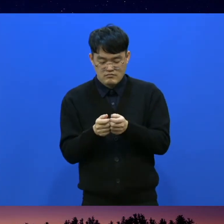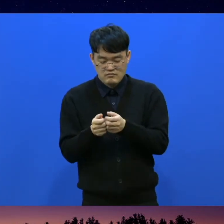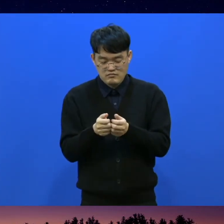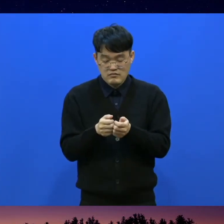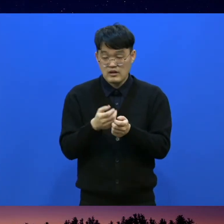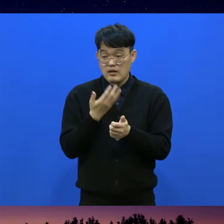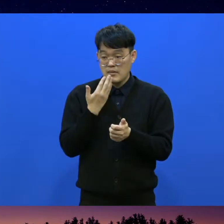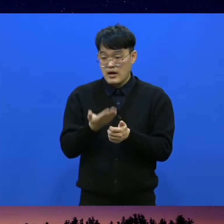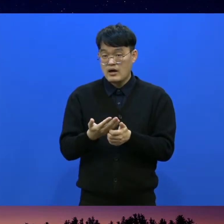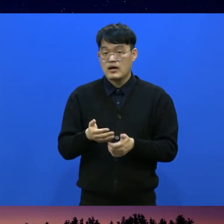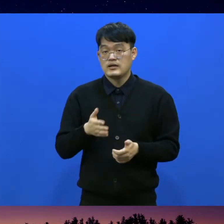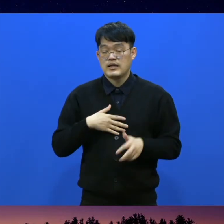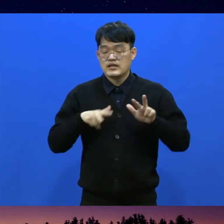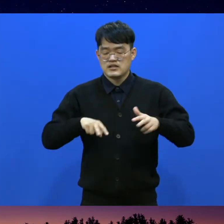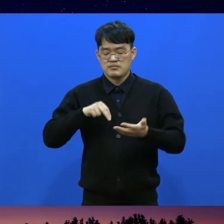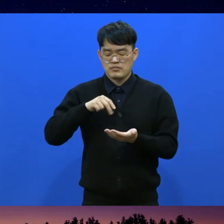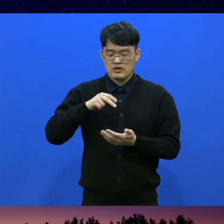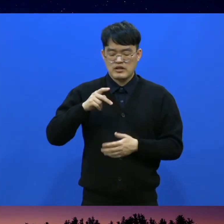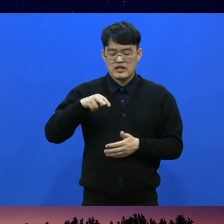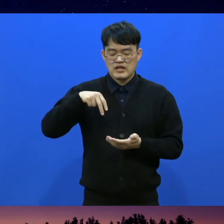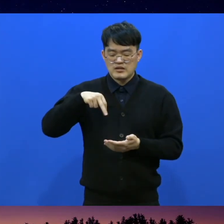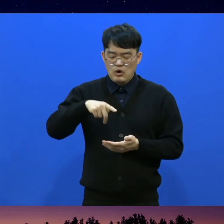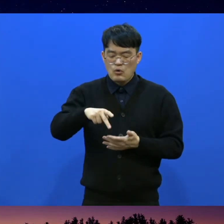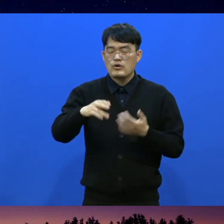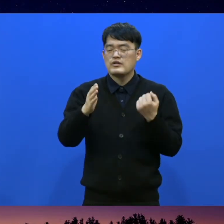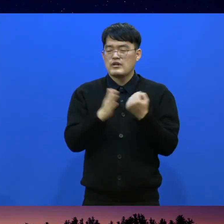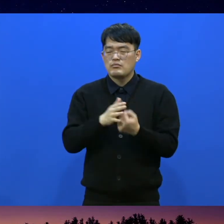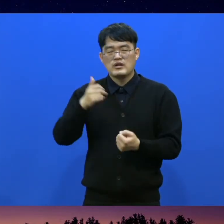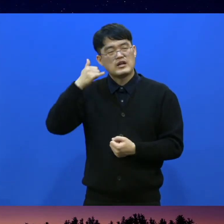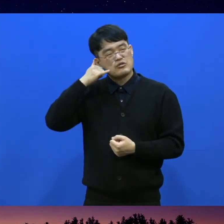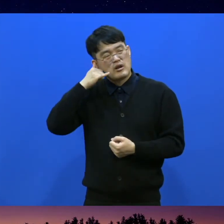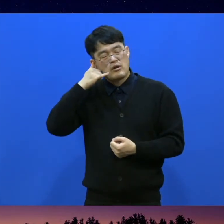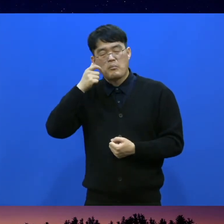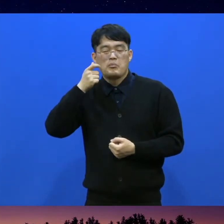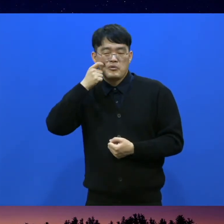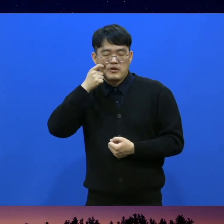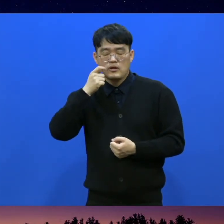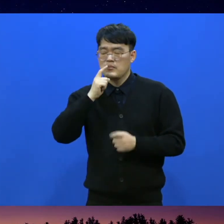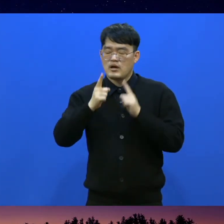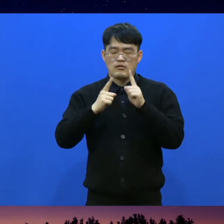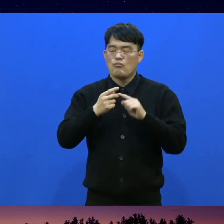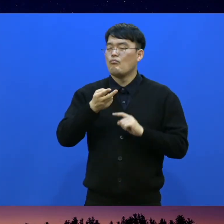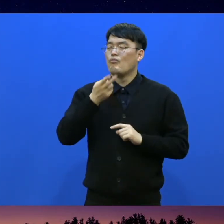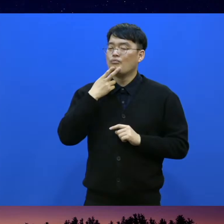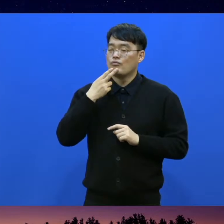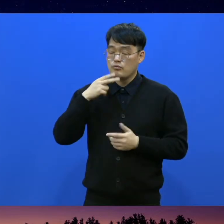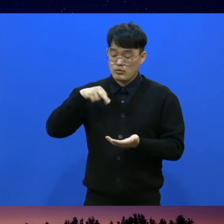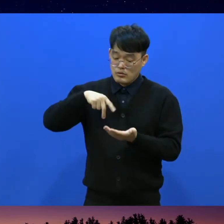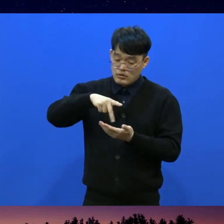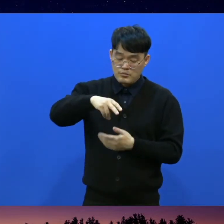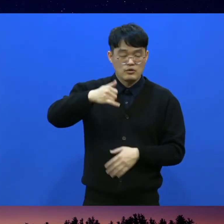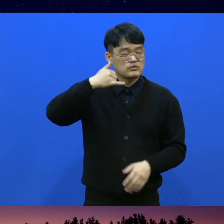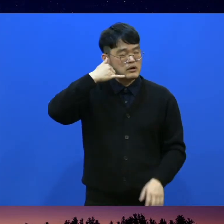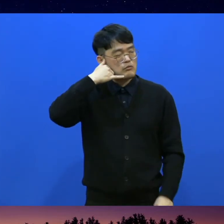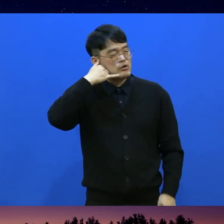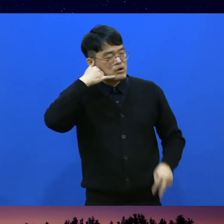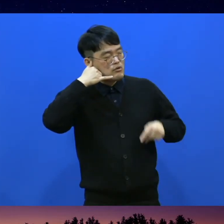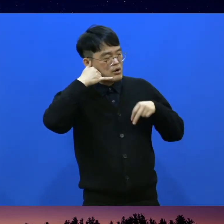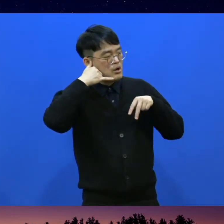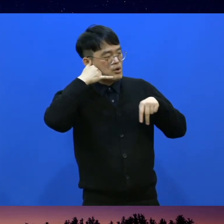나 지금 걷고 있기 때문에 못한다. 그런 분 계세요. 그렇게 그러면서 통화하잖아요.